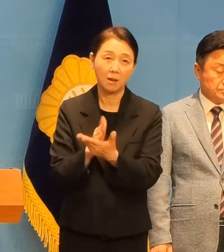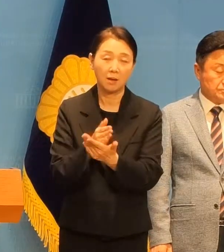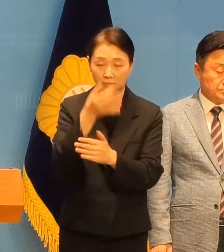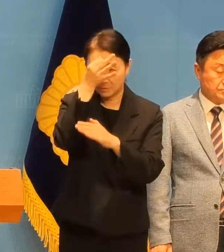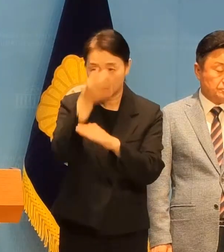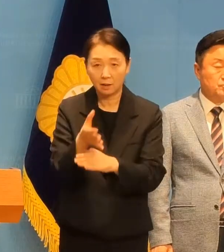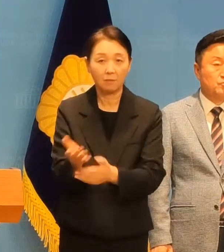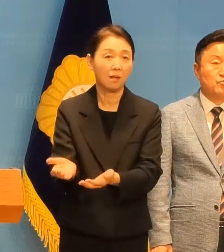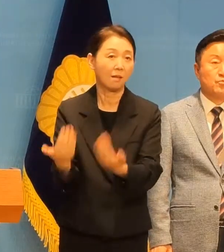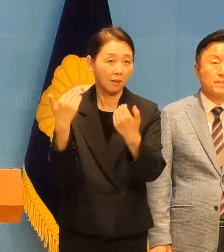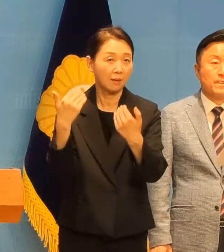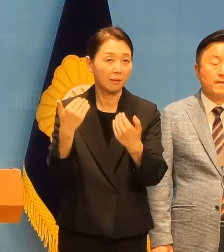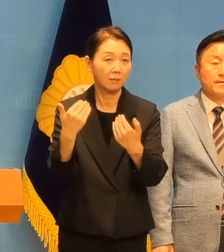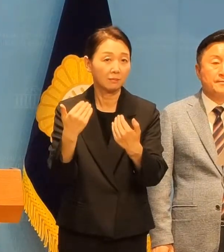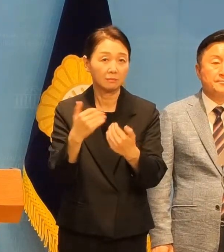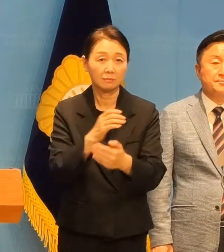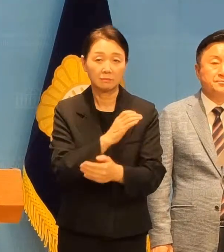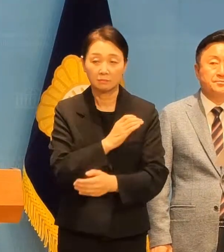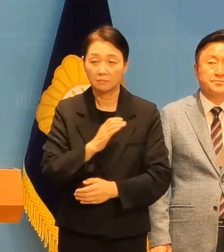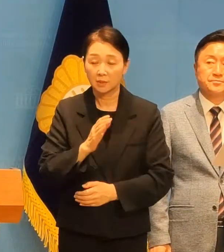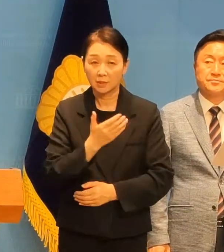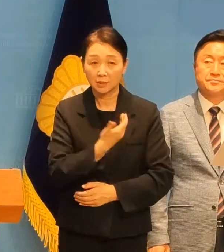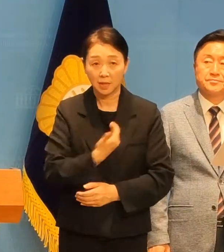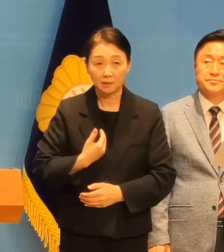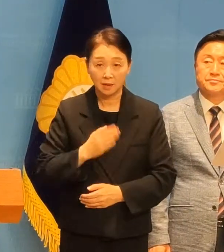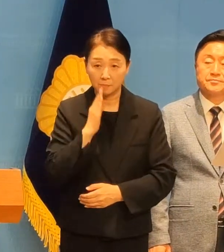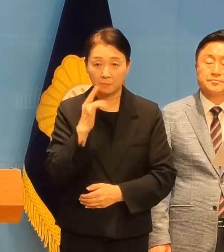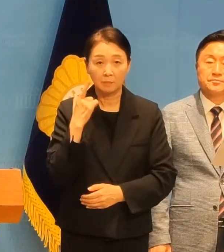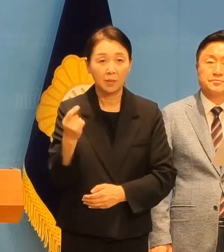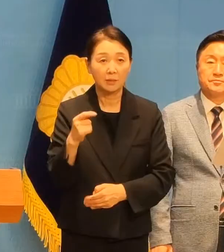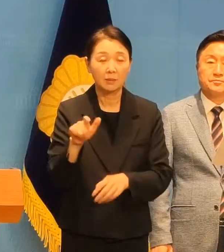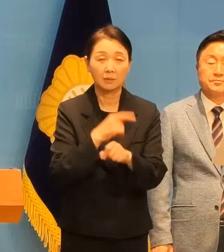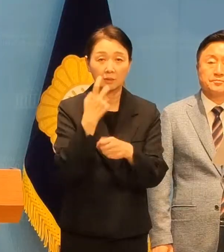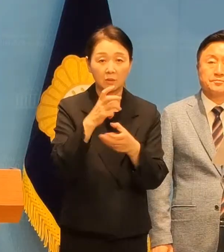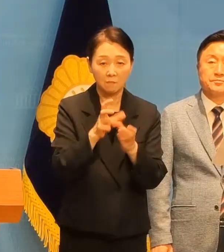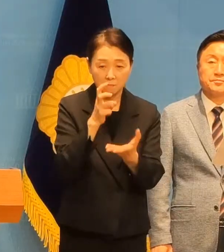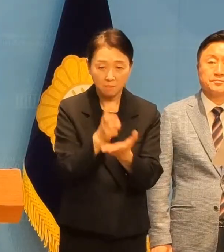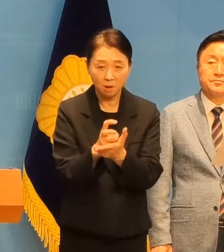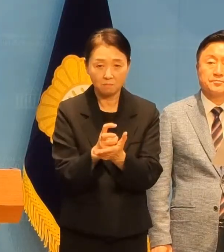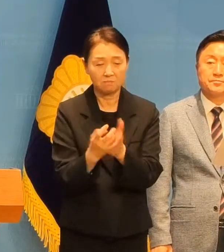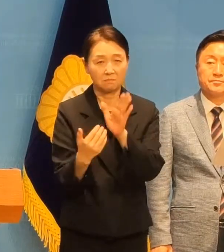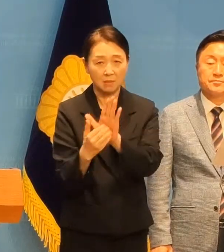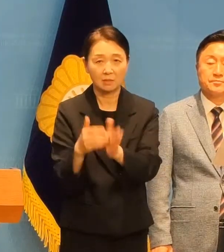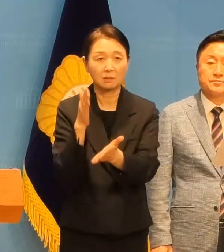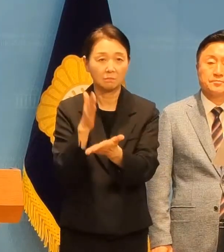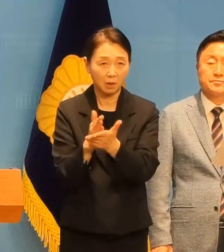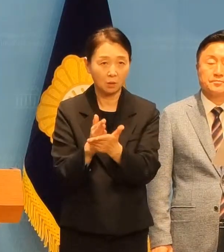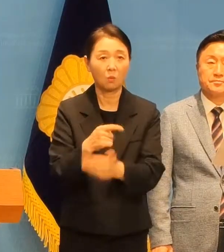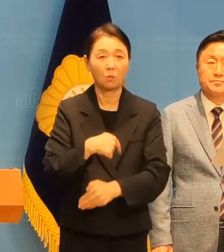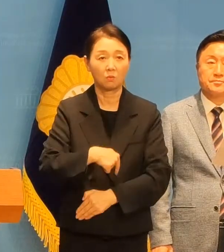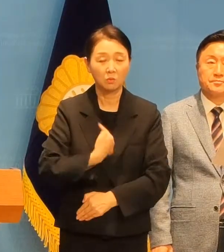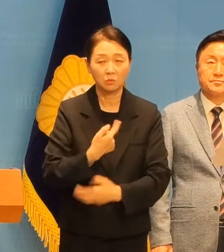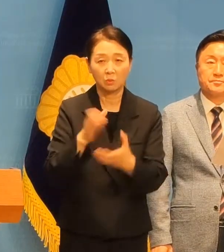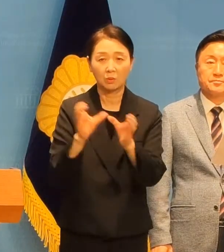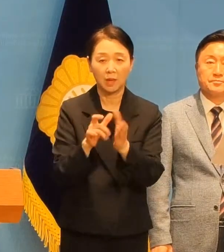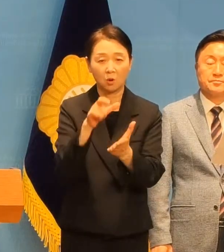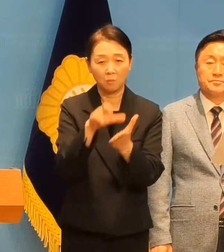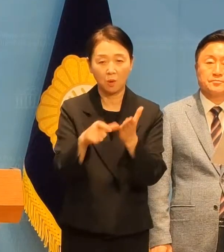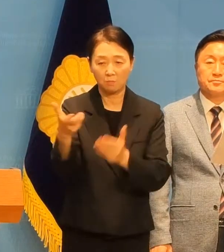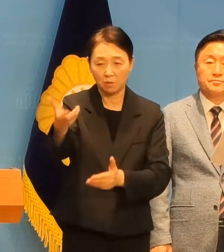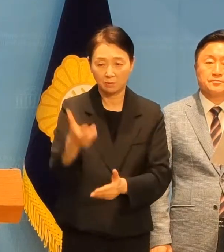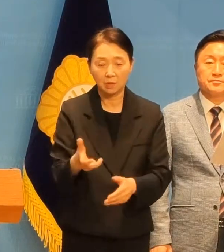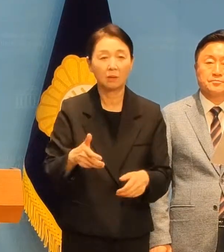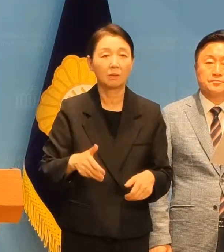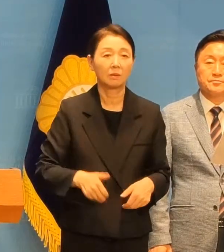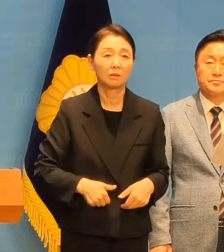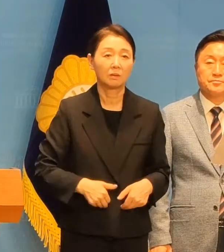사과입니다. 진정으로 떳떳하다면 특검의 정당한 법 집행을 가로막기 전에 스스로 당원 명부를 제출했어야